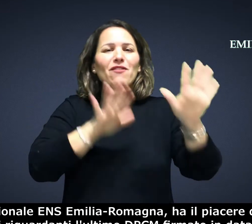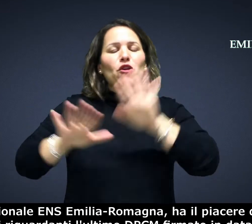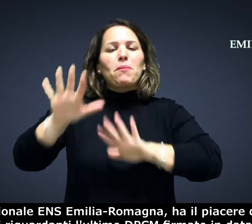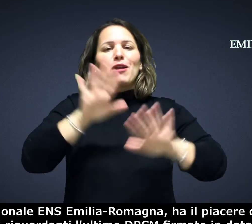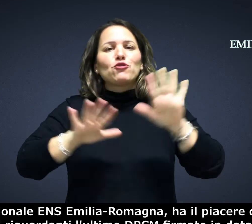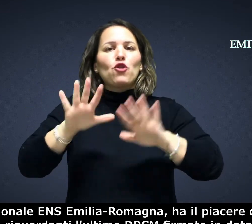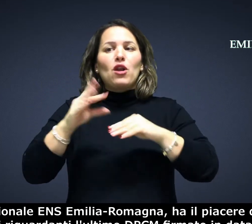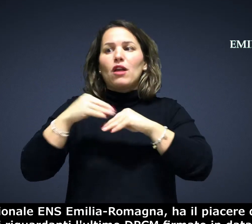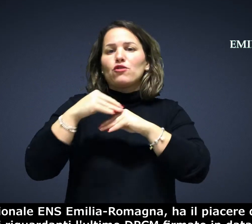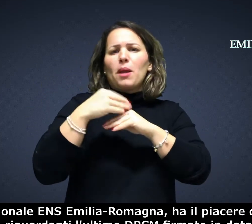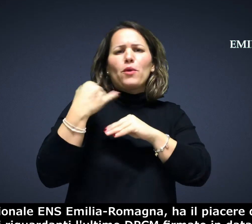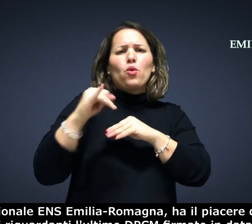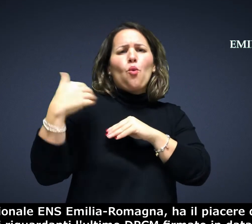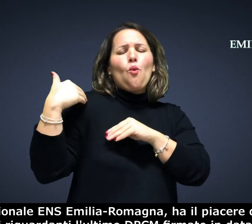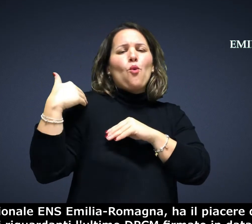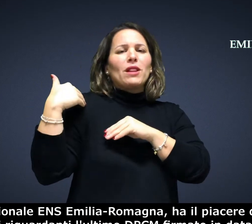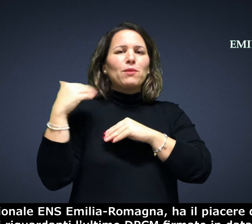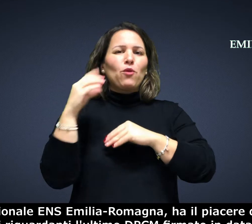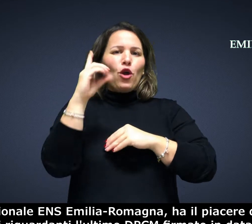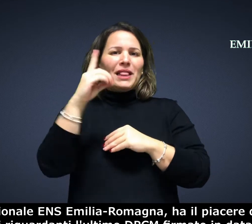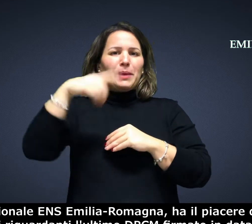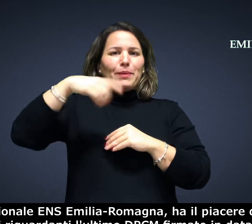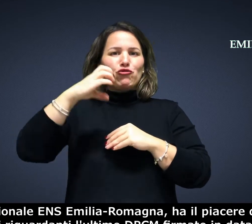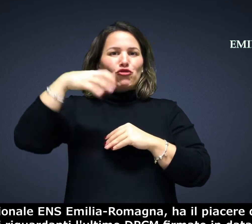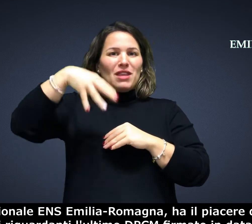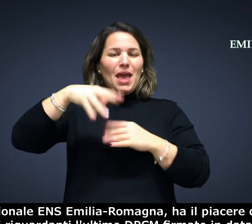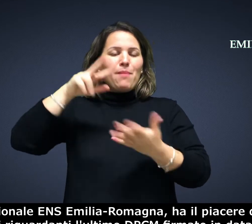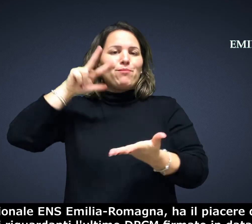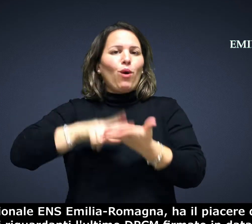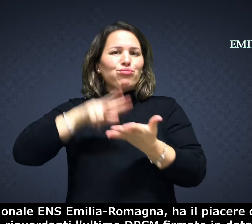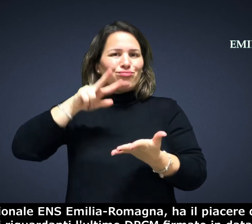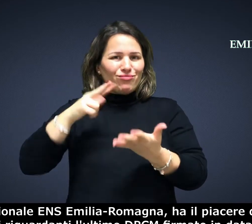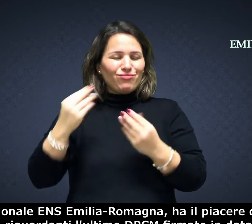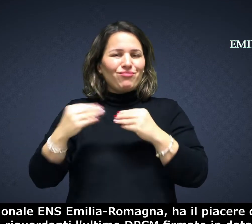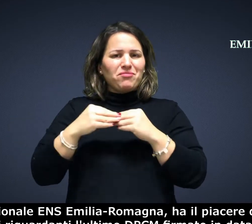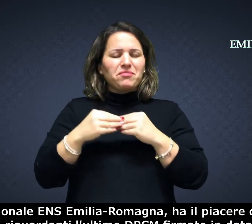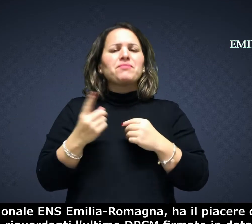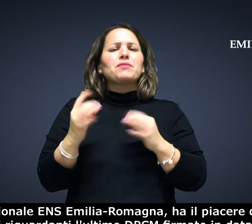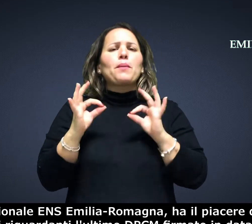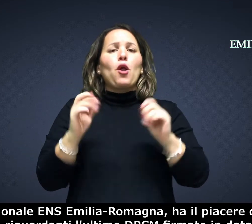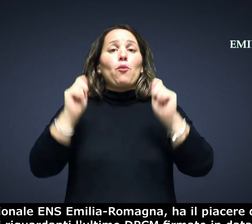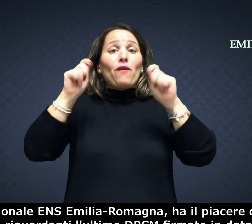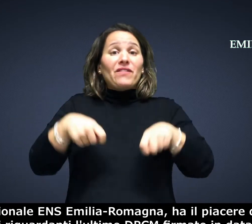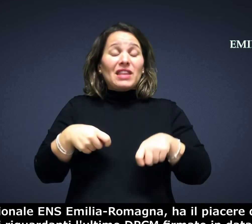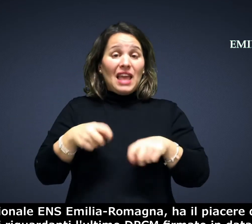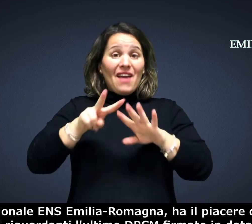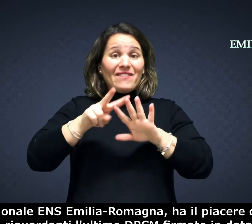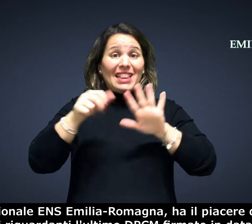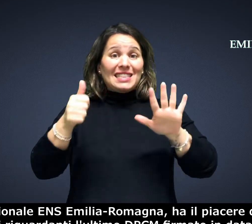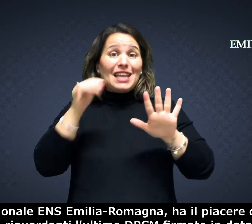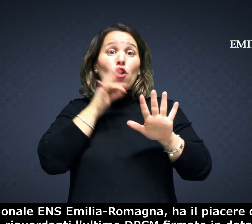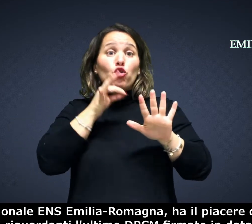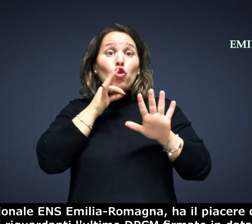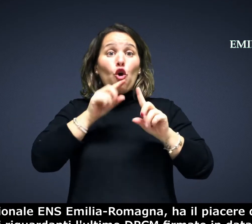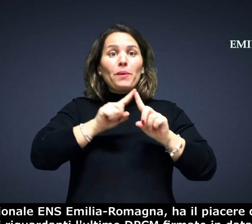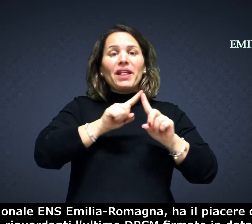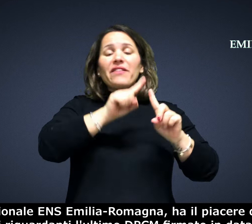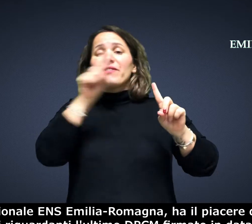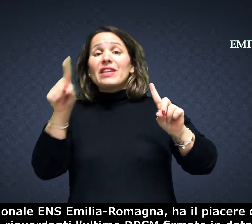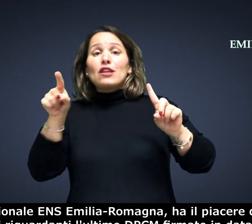Il Consiglio regionale Enza Emilia-Romagna vuole aggiornarvi sull'ultimo DPCM entrato in vigore. Sarà valido dal 26 ottobre al